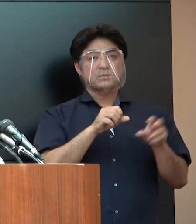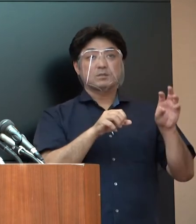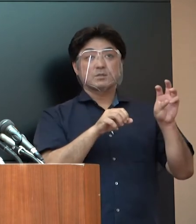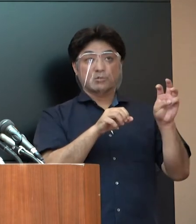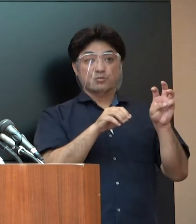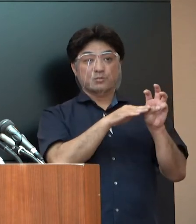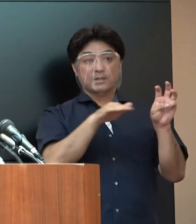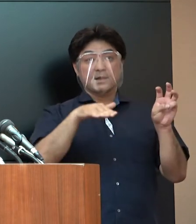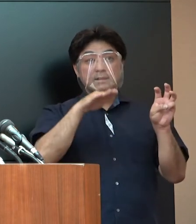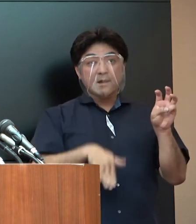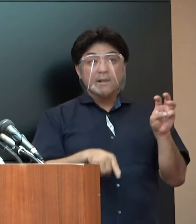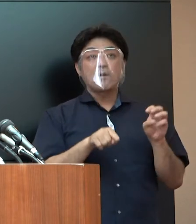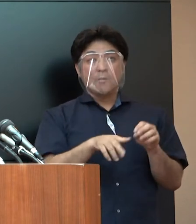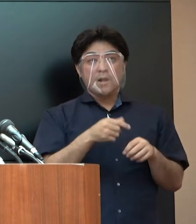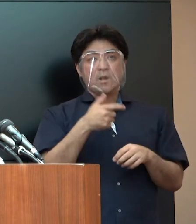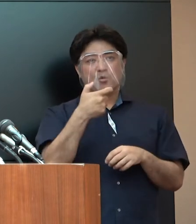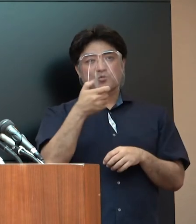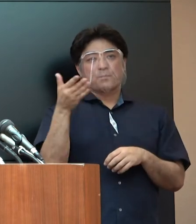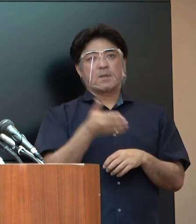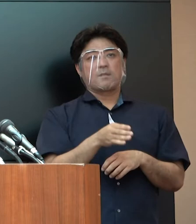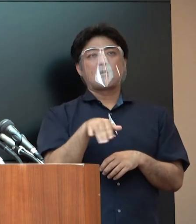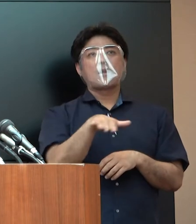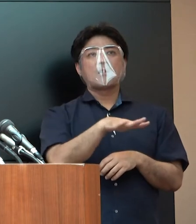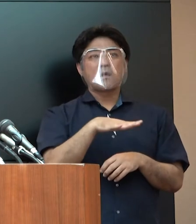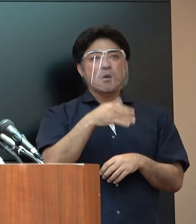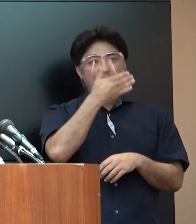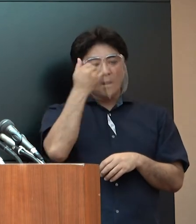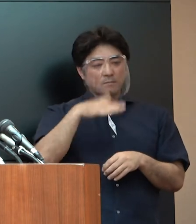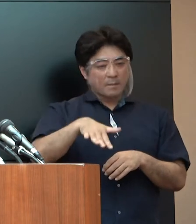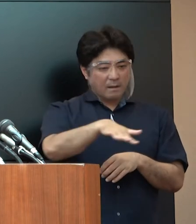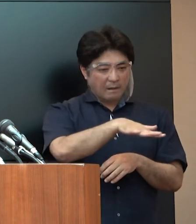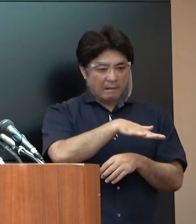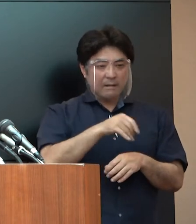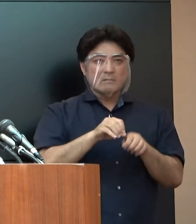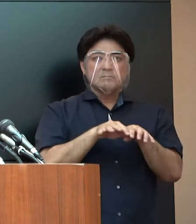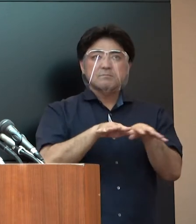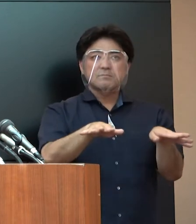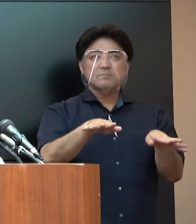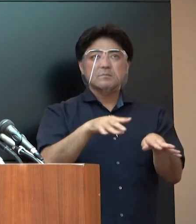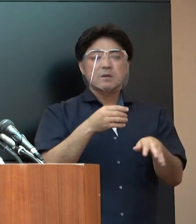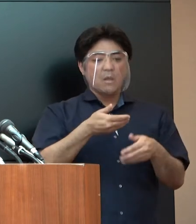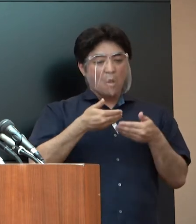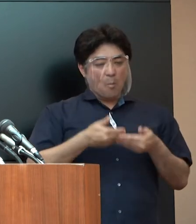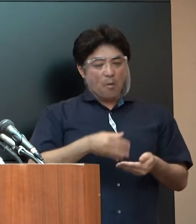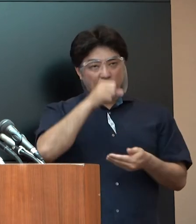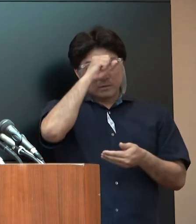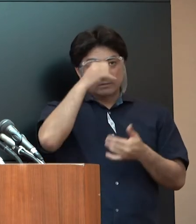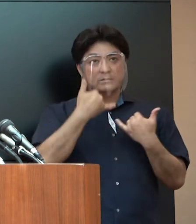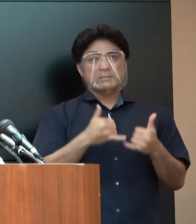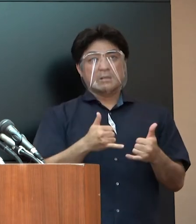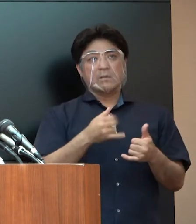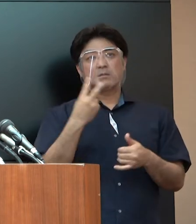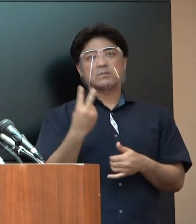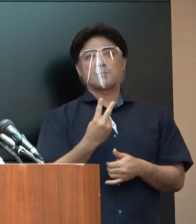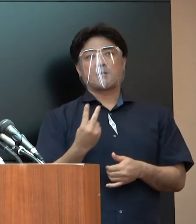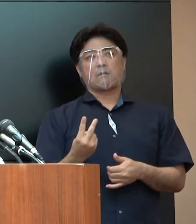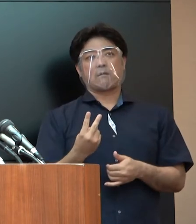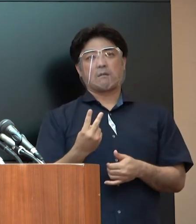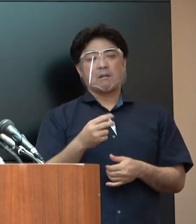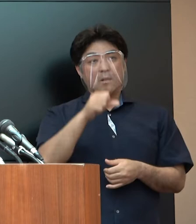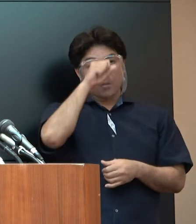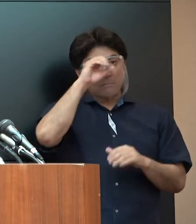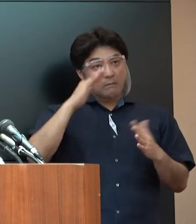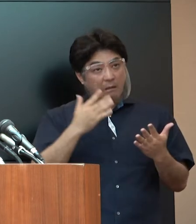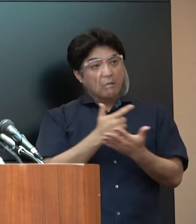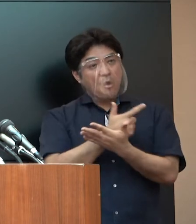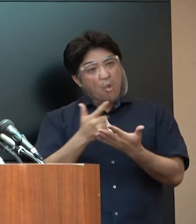全体の6割以上と若い世代に感染が広がっているほか、重症者は2名にとどまり、無症状や軽症者が多い